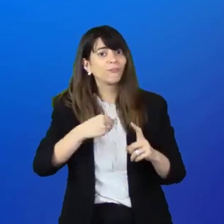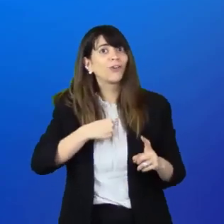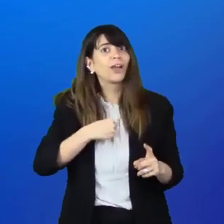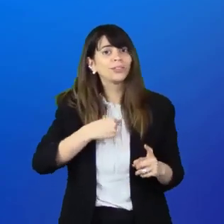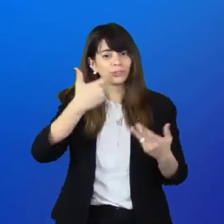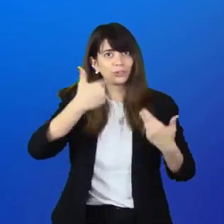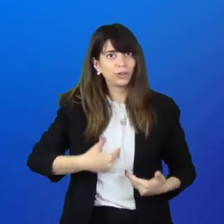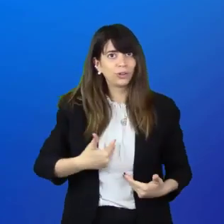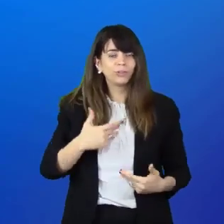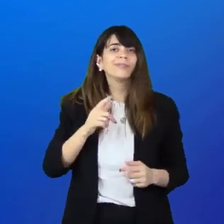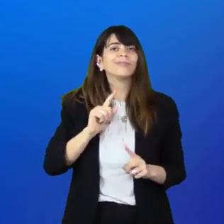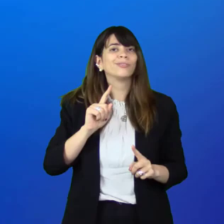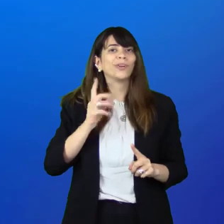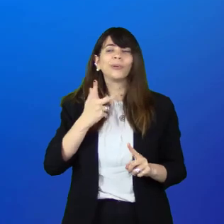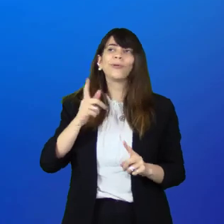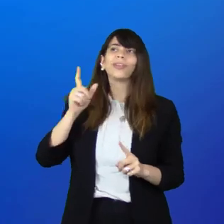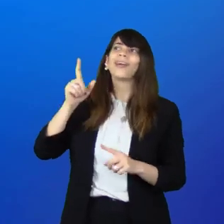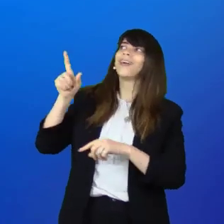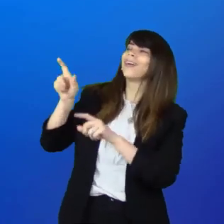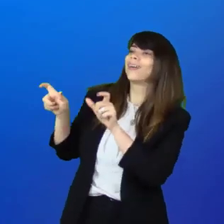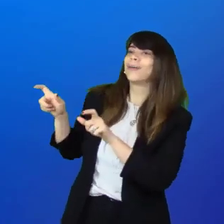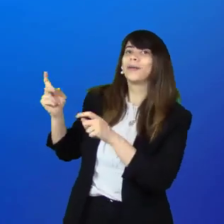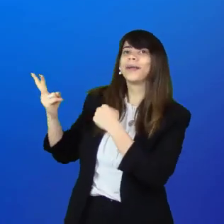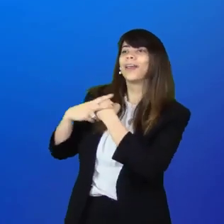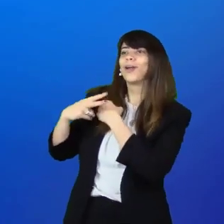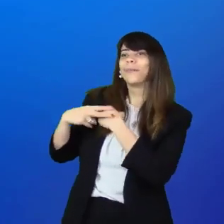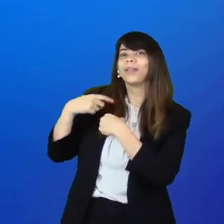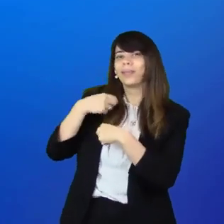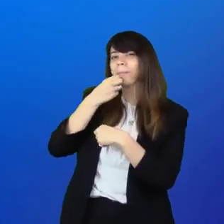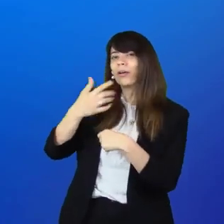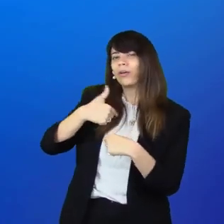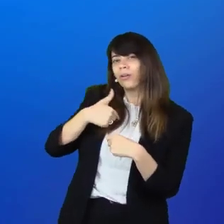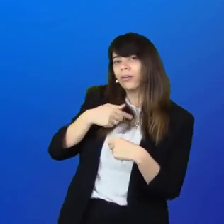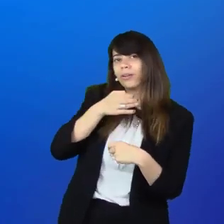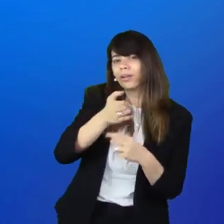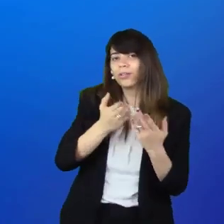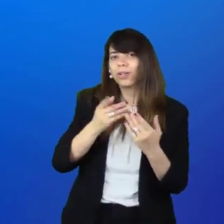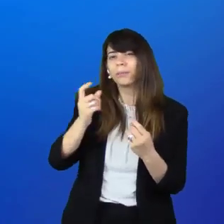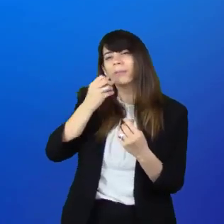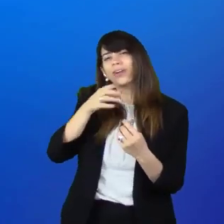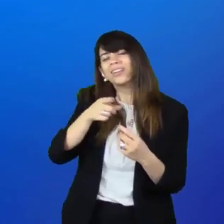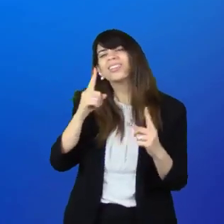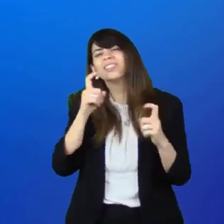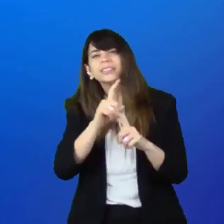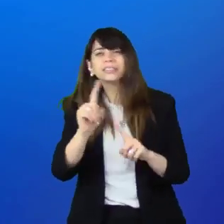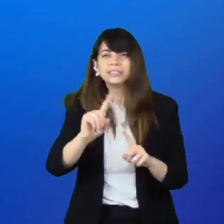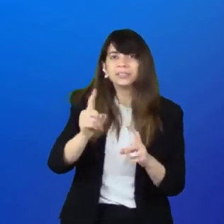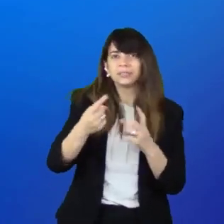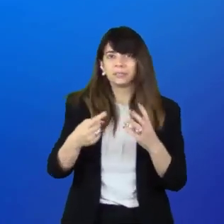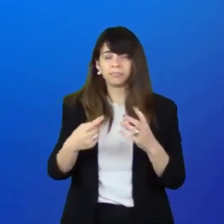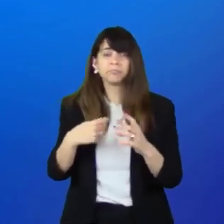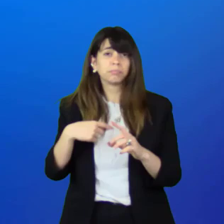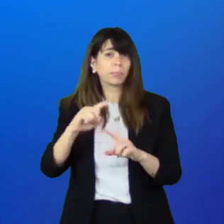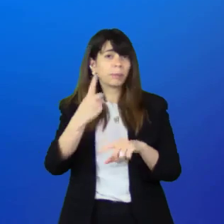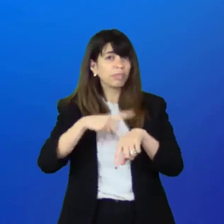estudiar. No quería seguir las recomendaciones de los demás, qué era lo que ellos pensaban que era más fácil para mí o más